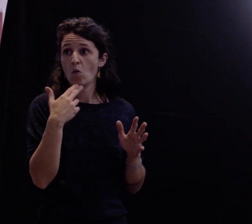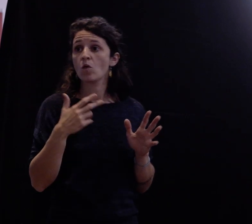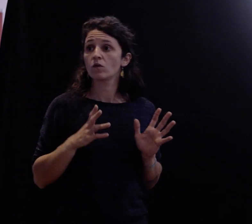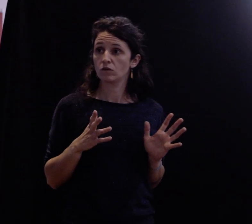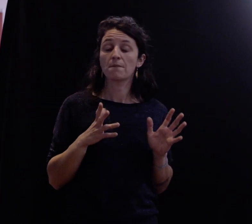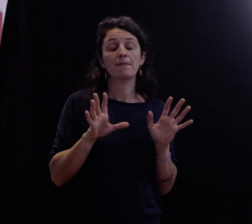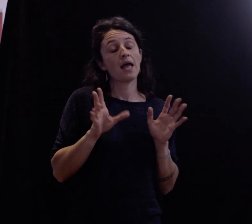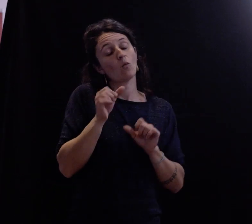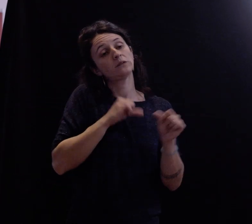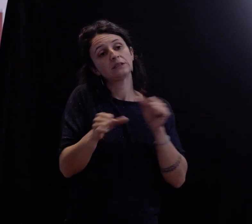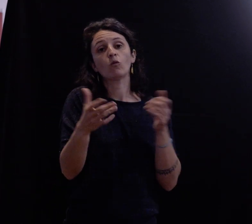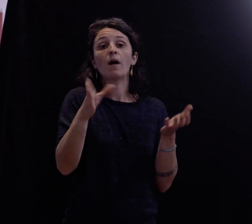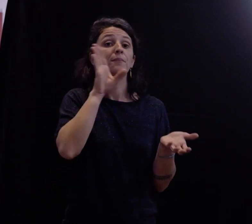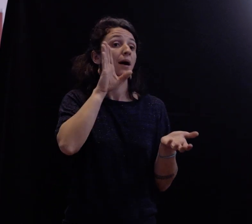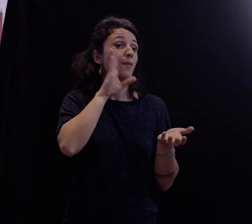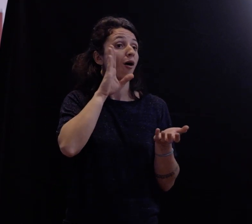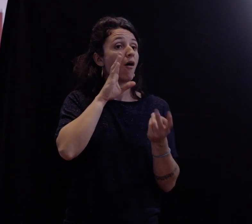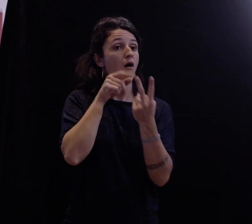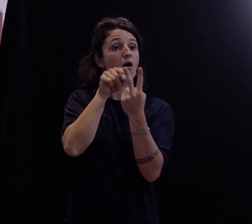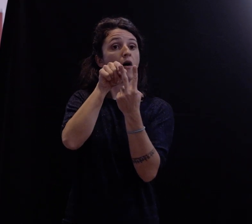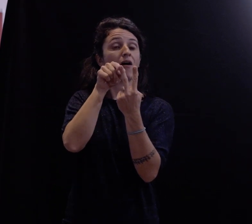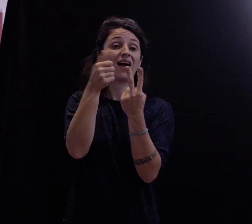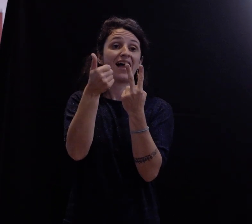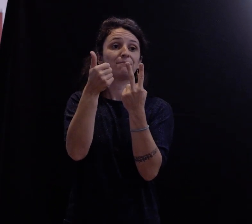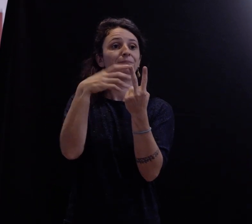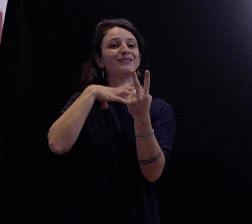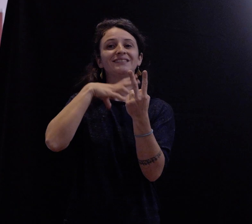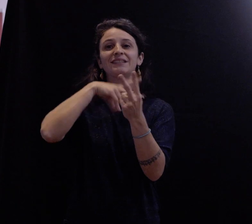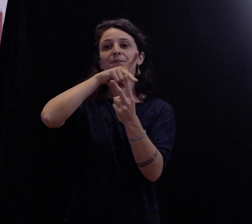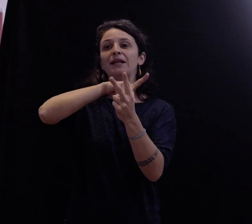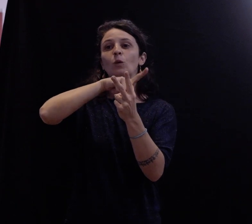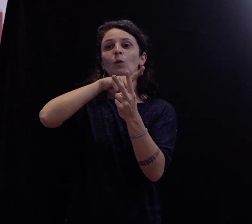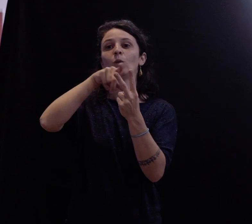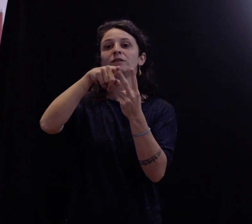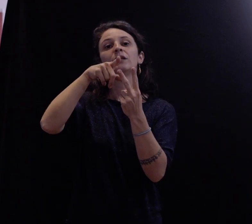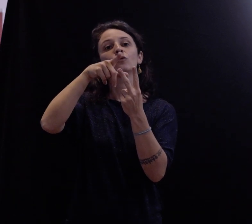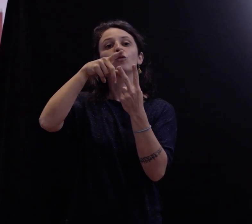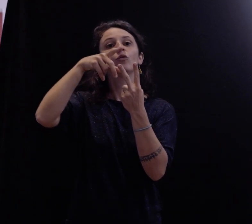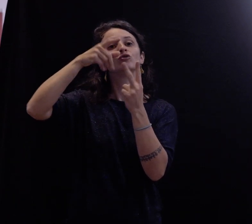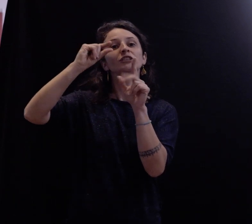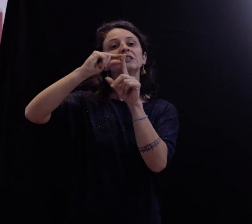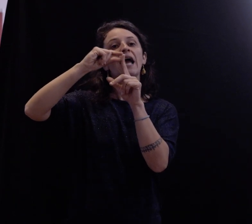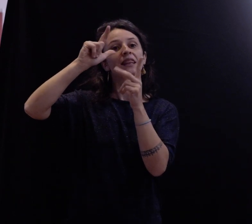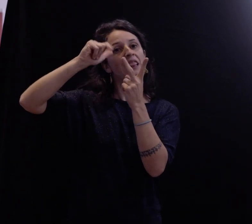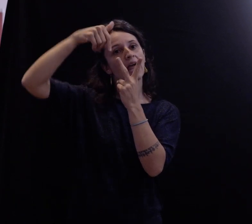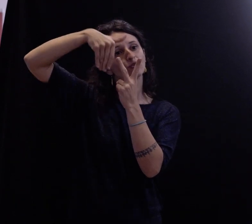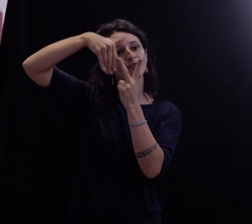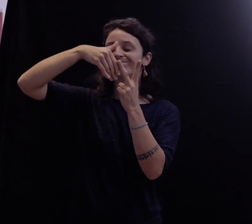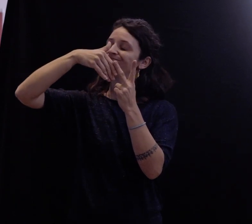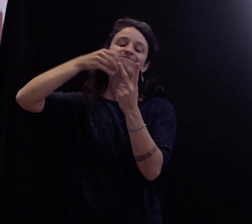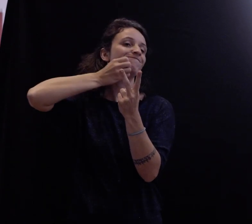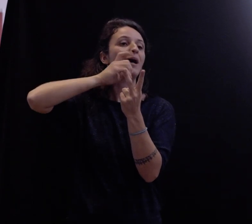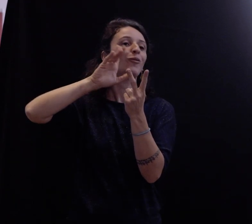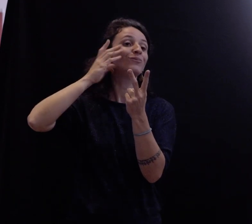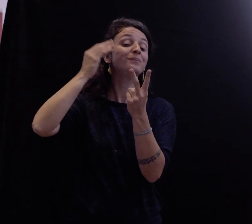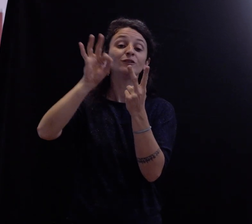c'est que la maman ne soit pas elle-même porteuse de la mutation, parce que si on fait une prise de sang chez elle et qu'on trouve la mutation, on ne va pas savoir si c'est celle de la maman ou celle du